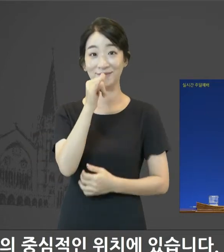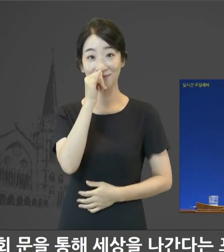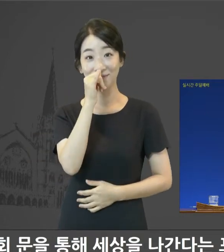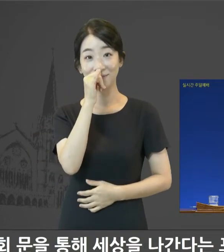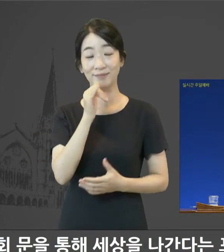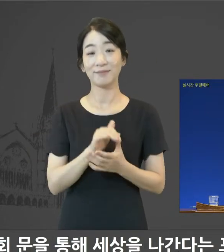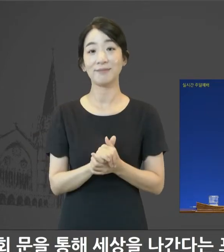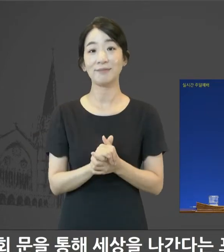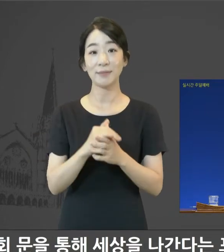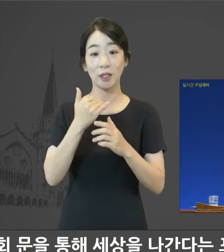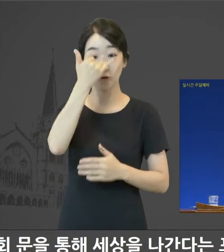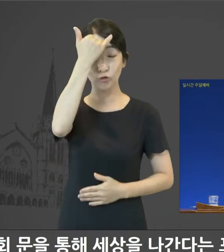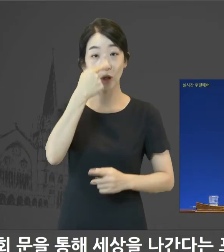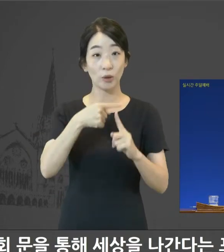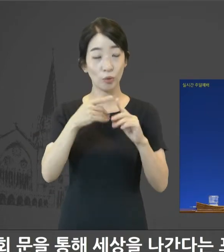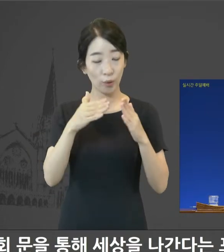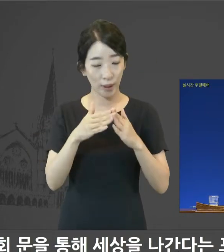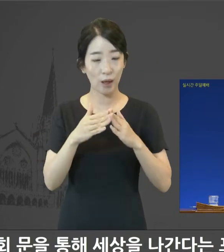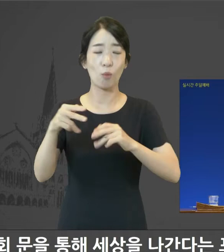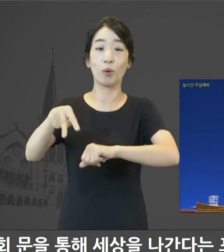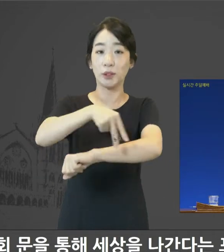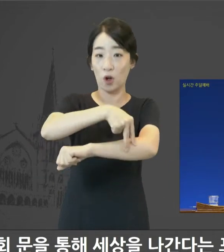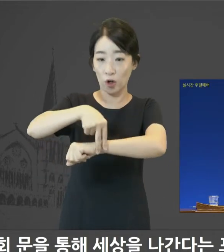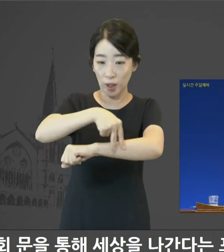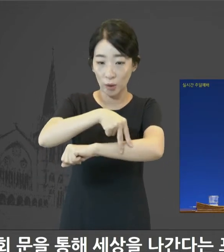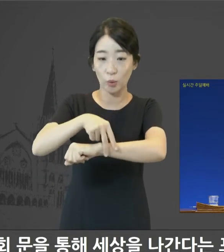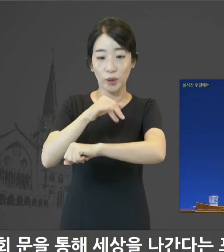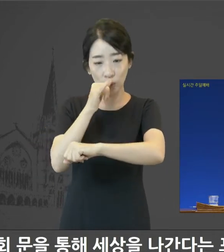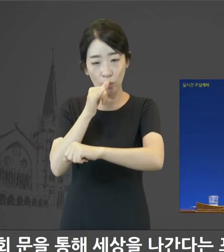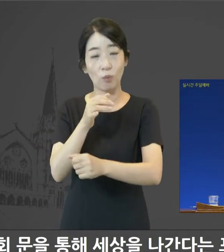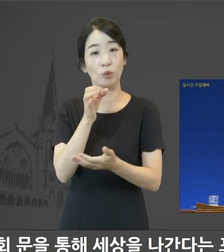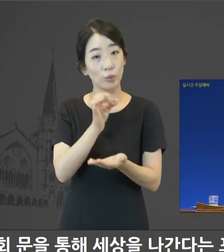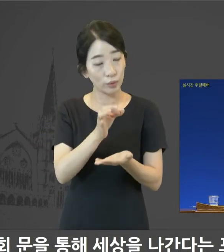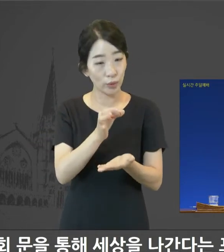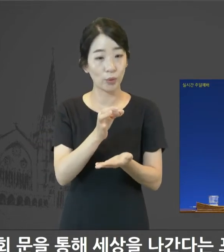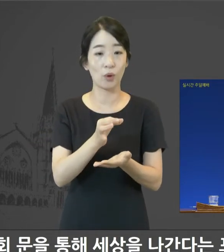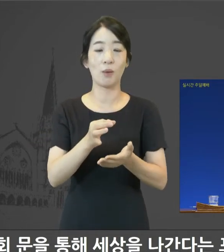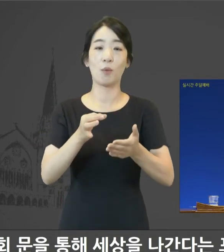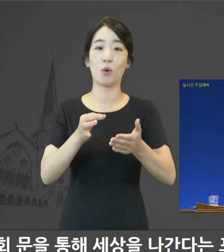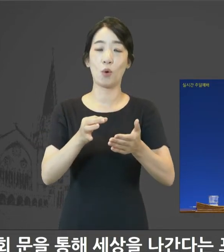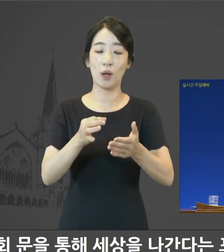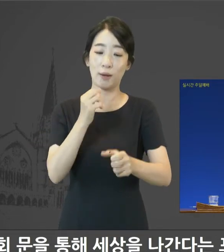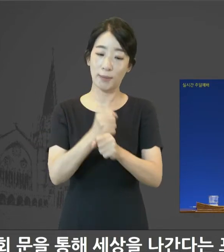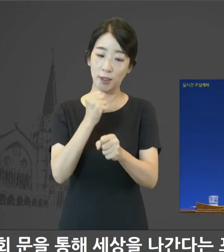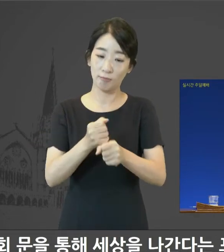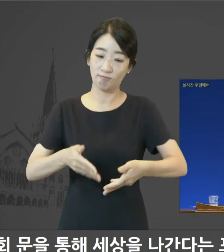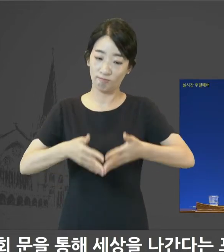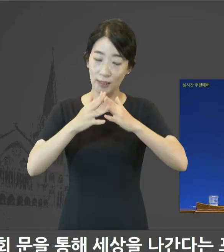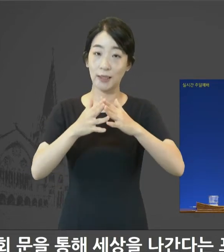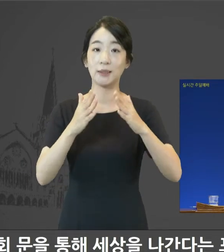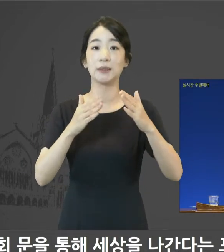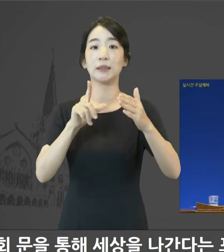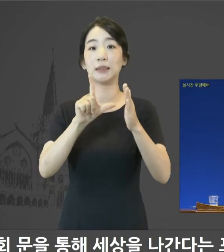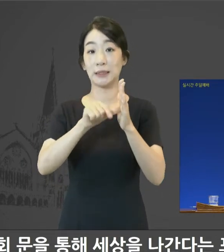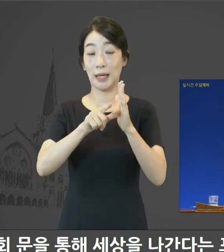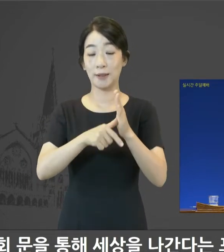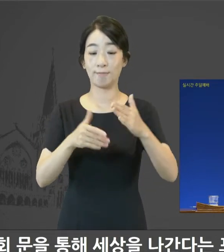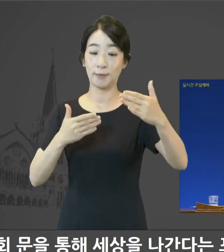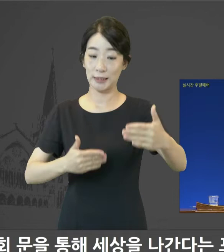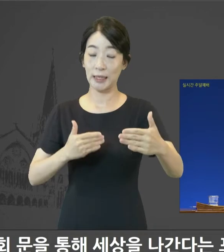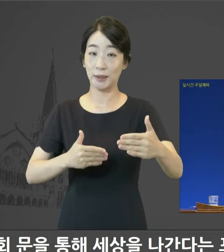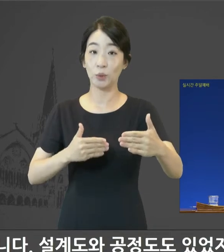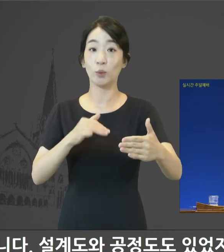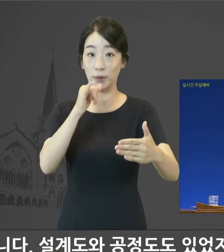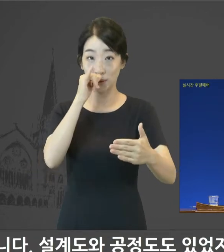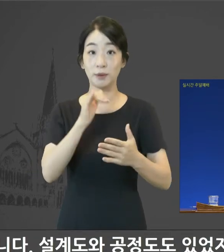때 설계도도 있었고 공정도 있었고 경비도 있었고 걸린 시간도 있었습니다.